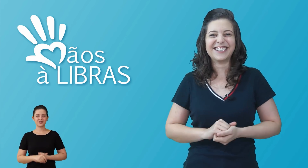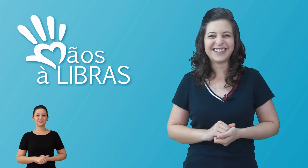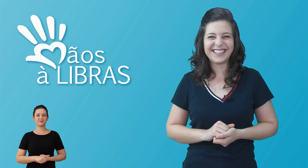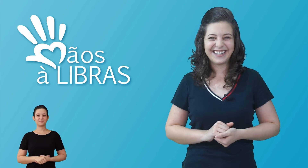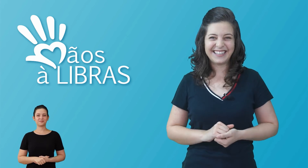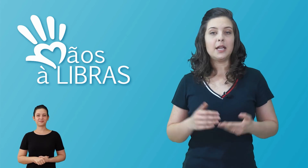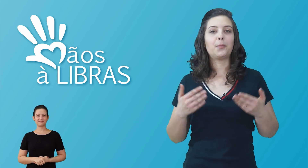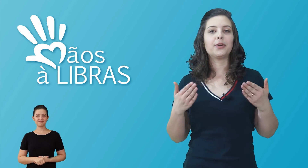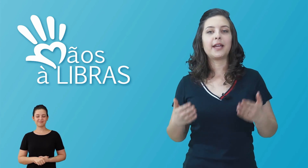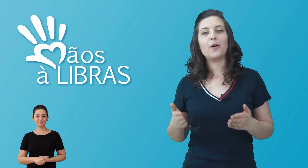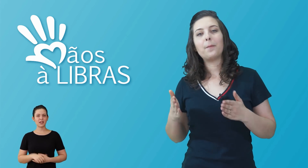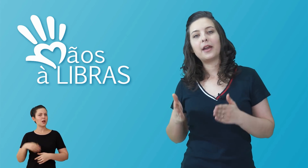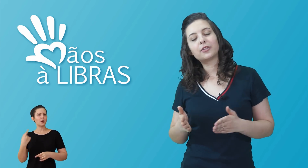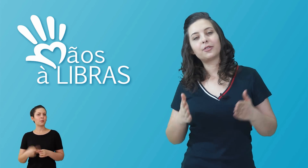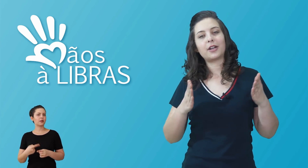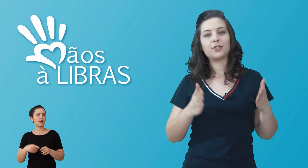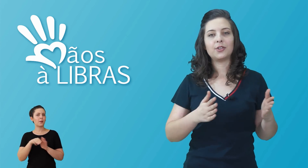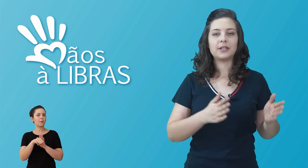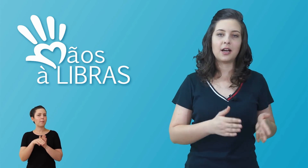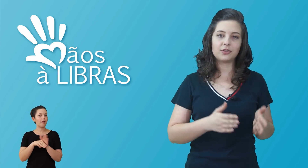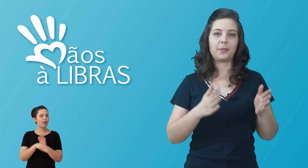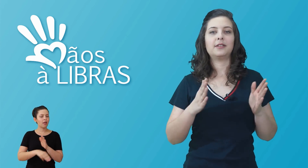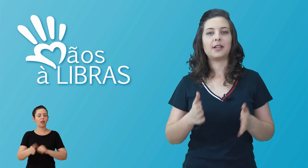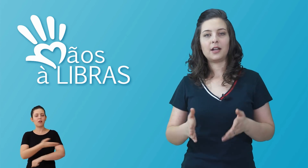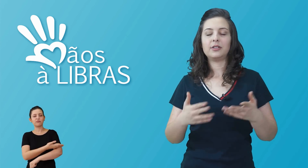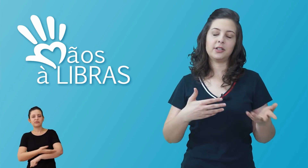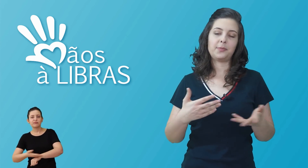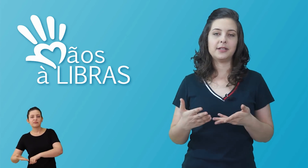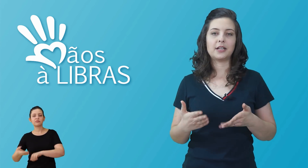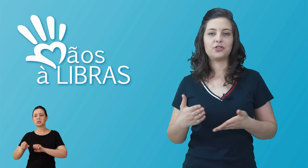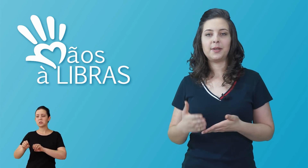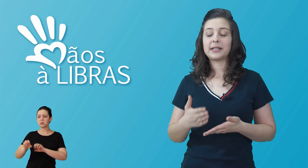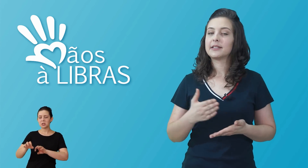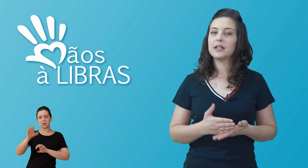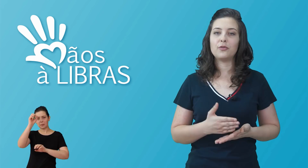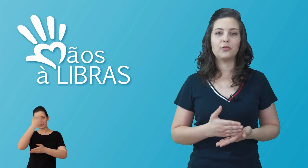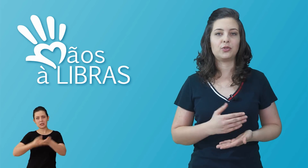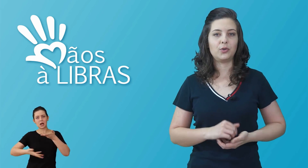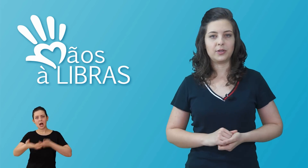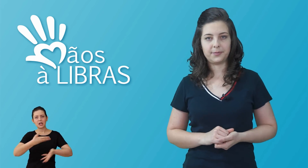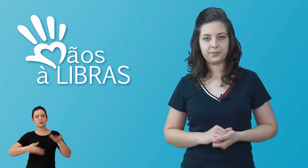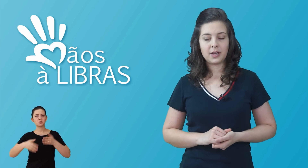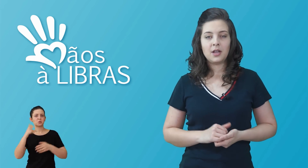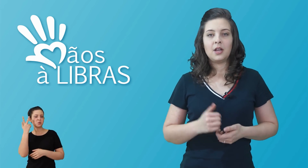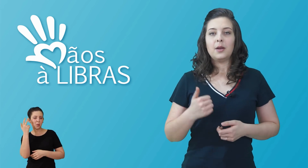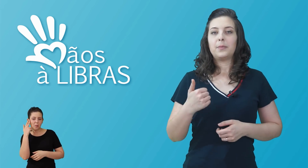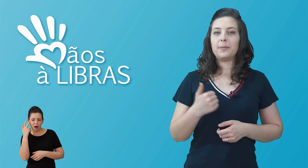verdades. E por que o método tradicional de aprendizado, ensino-aprendizado de Libras não